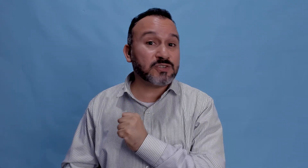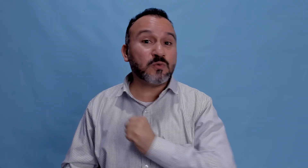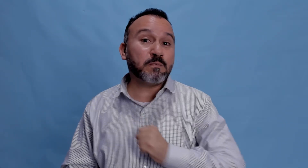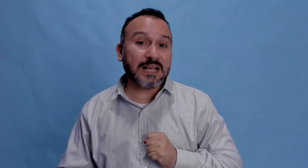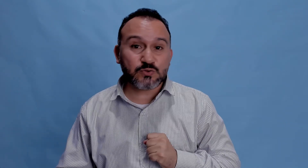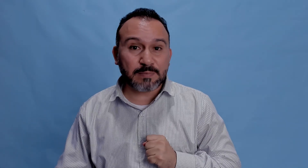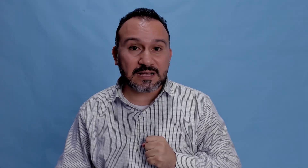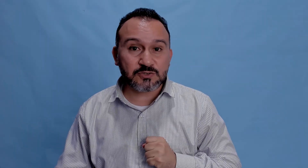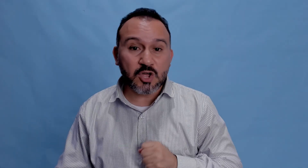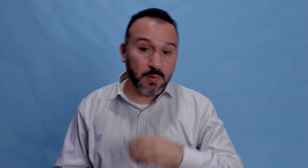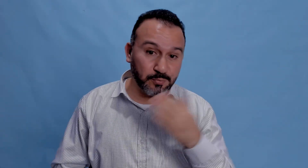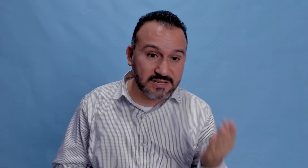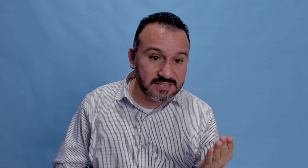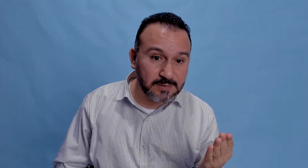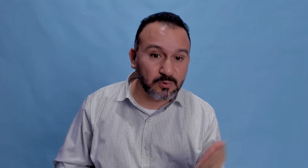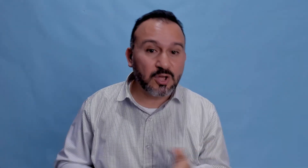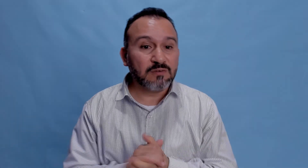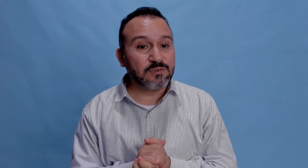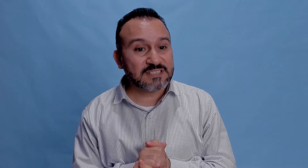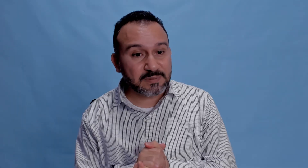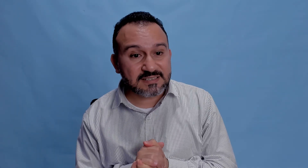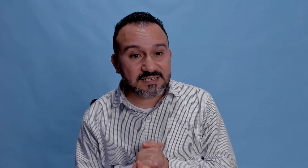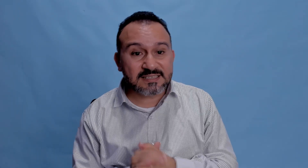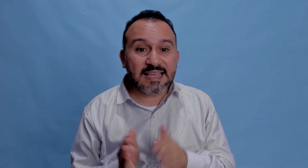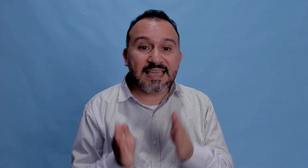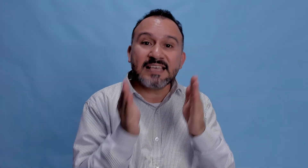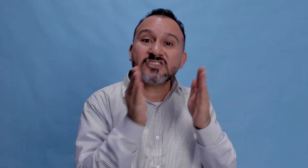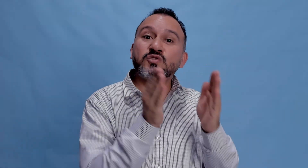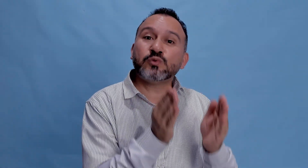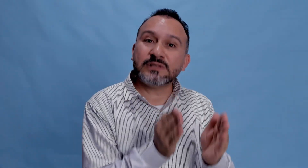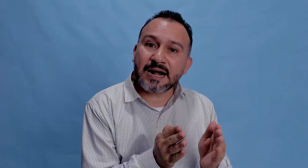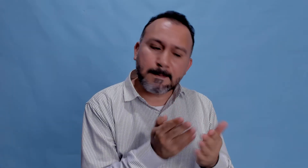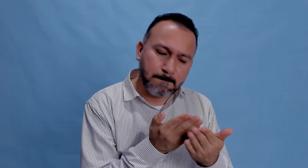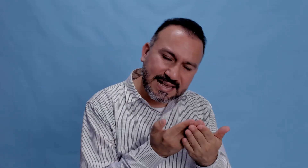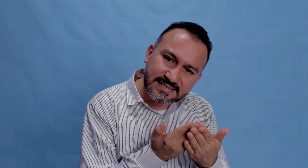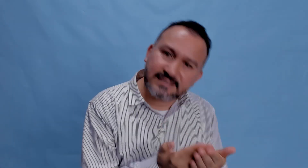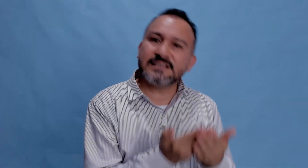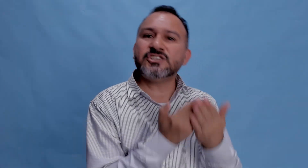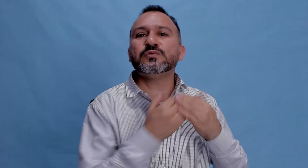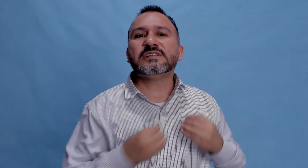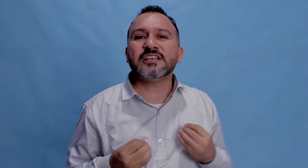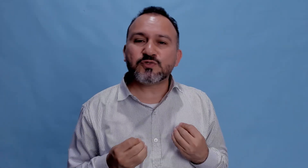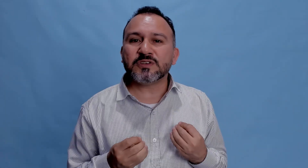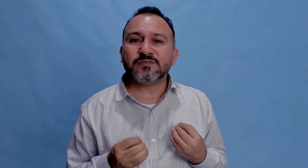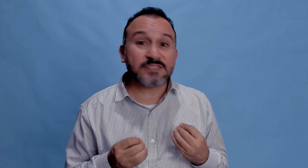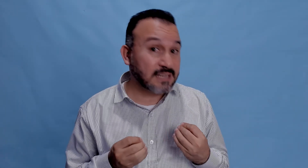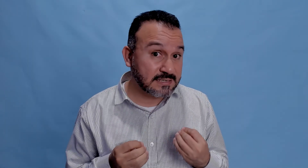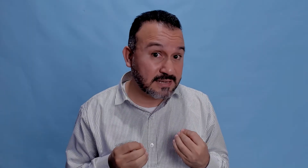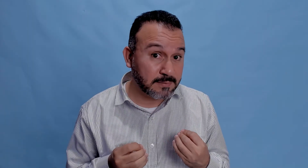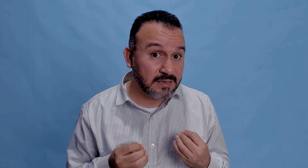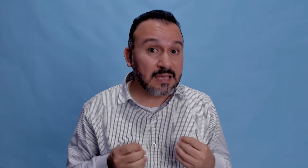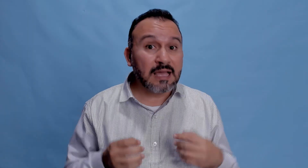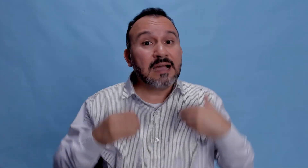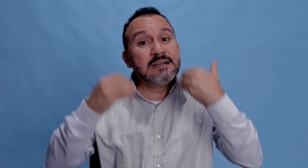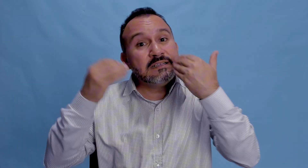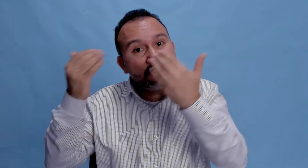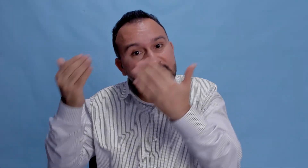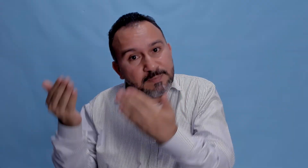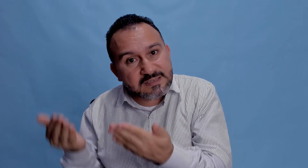um passo a passo. Por exemplo, você precisa estudar bastante um texto que você recebe antes de